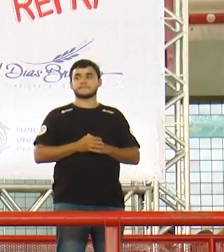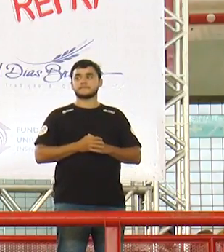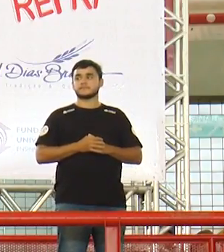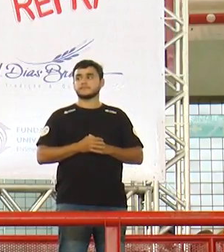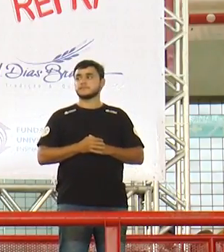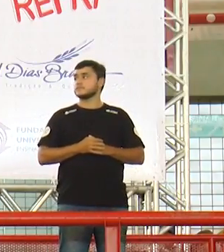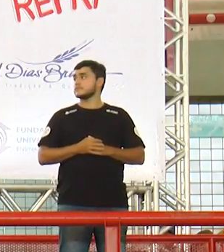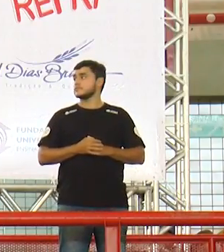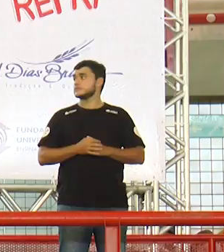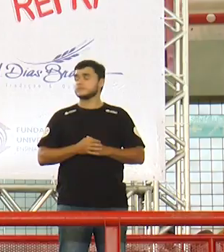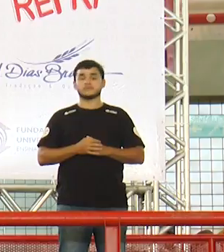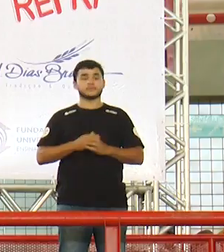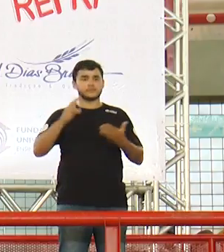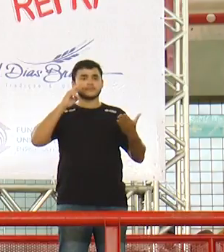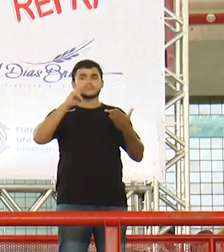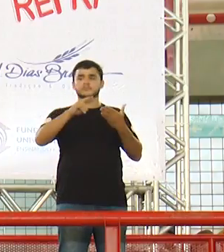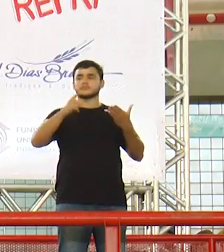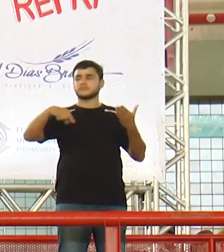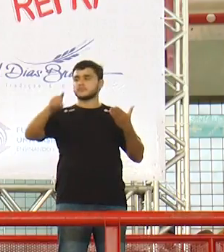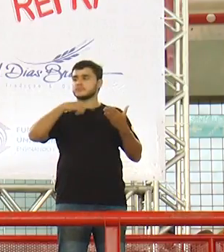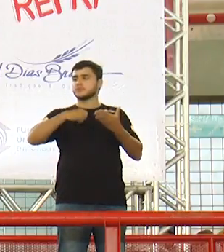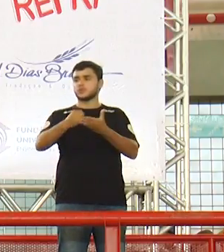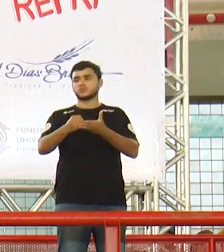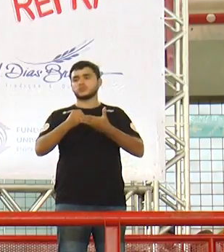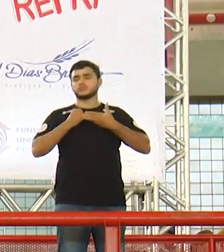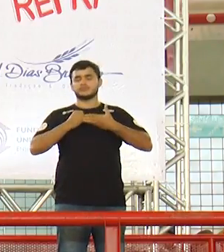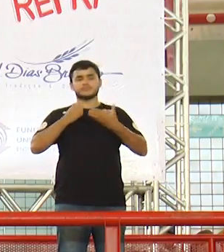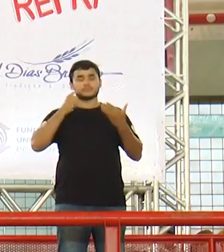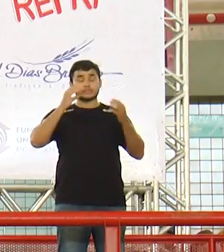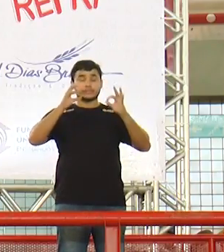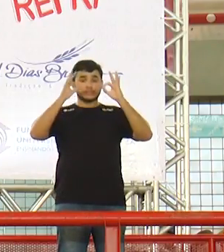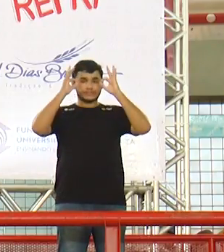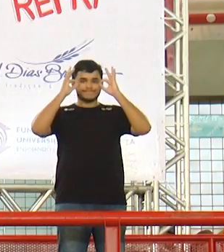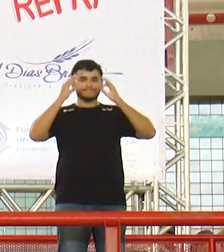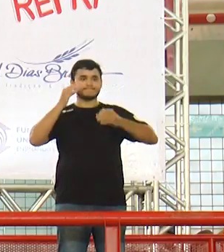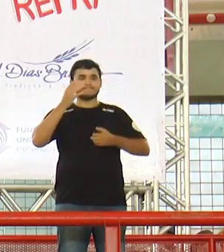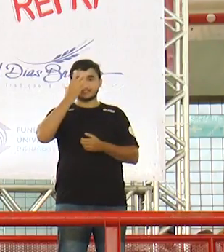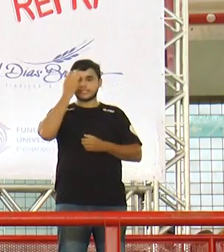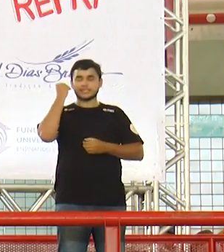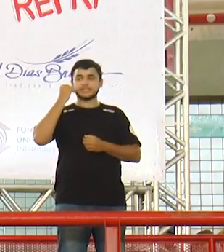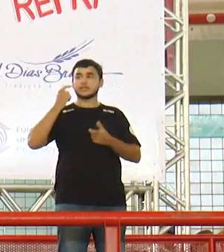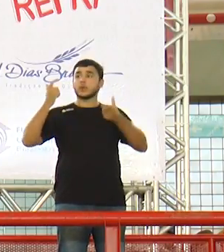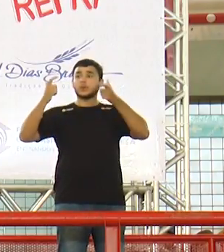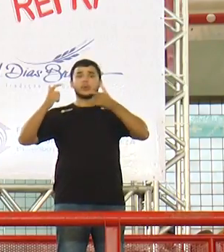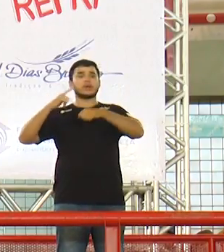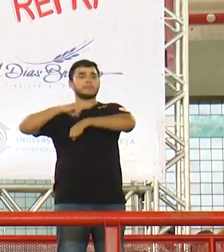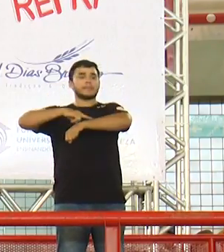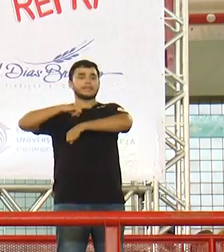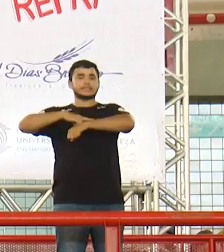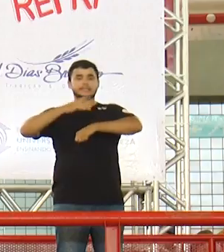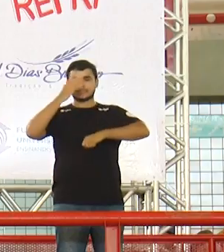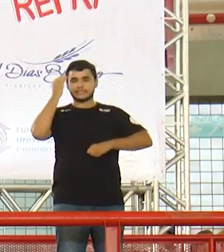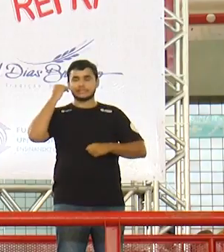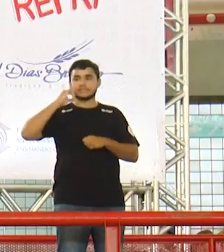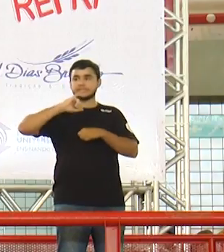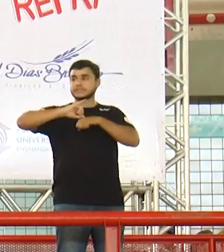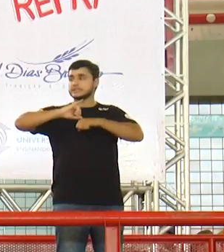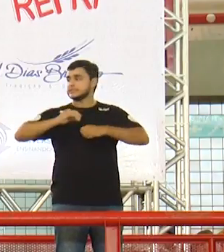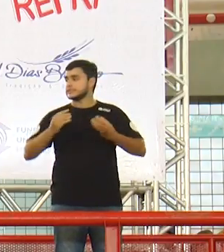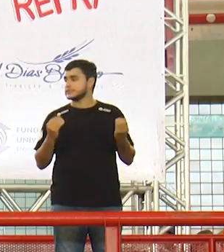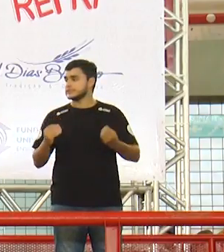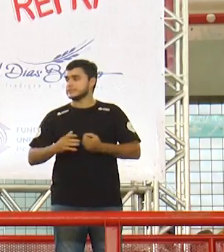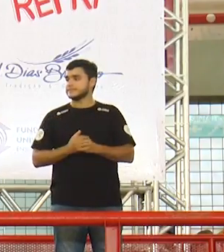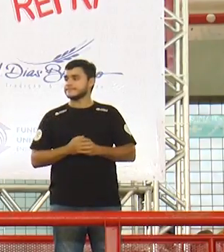quem estiver vendo, filho, me auxilia, porque eu esqueci meus óculos em algum banheiro. Então não sei, estou sem